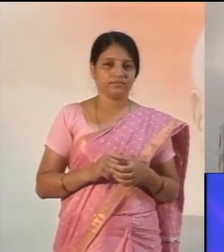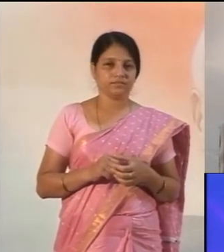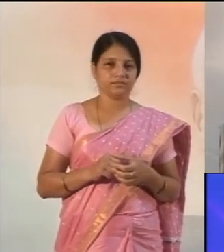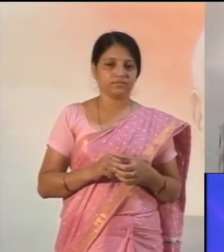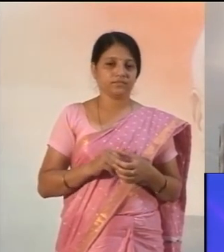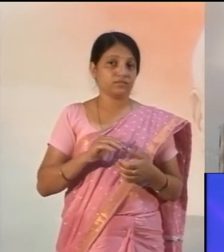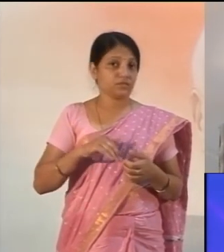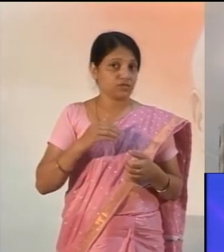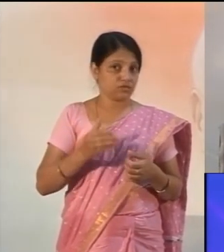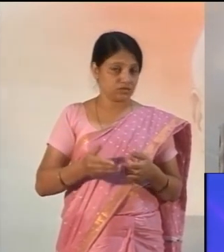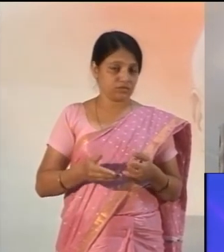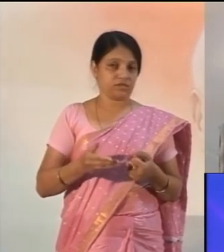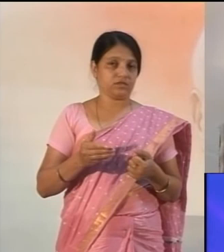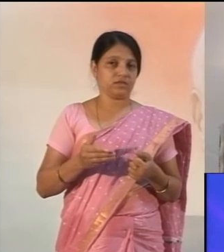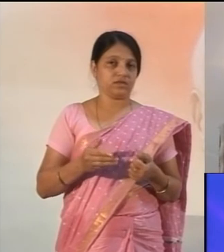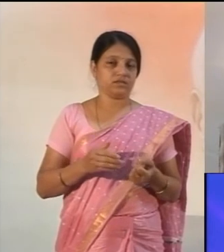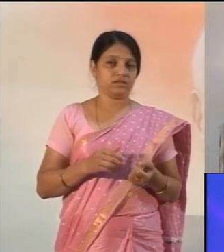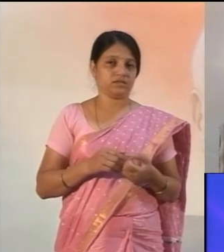उसके पश्चात